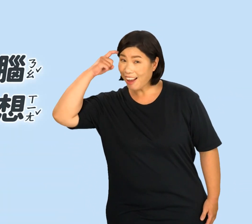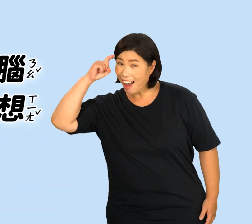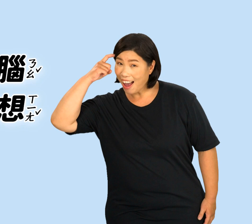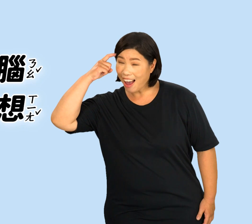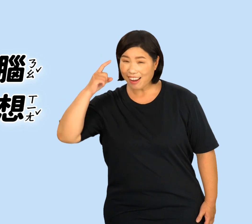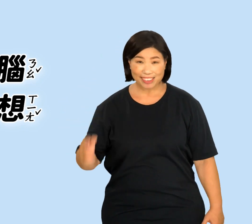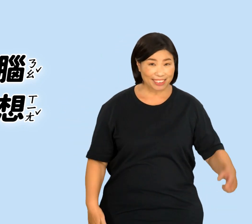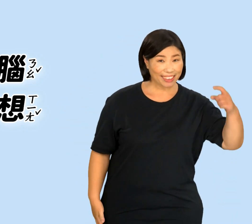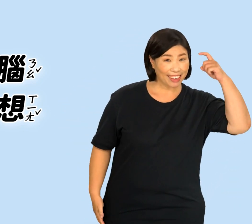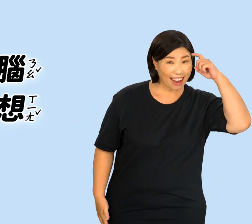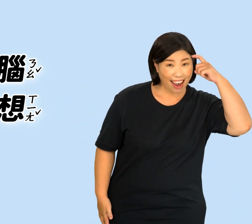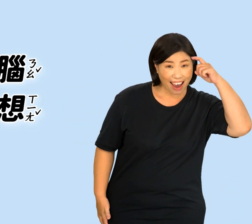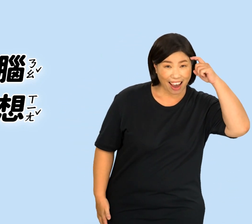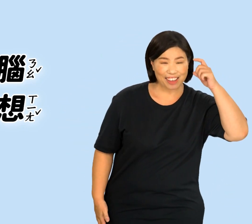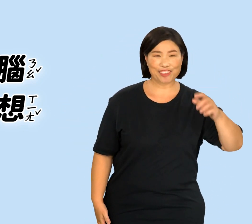动动脑想一想，